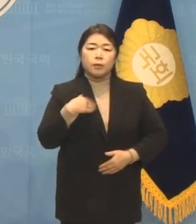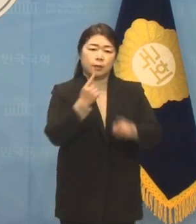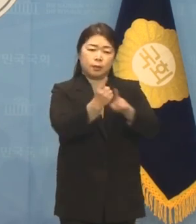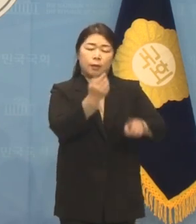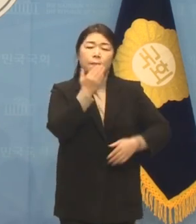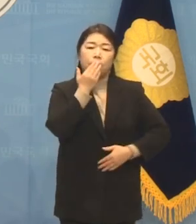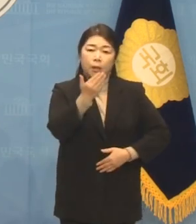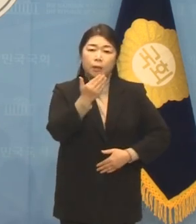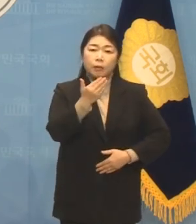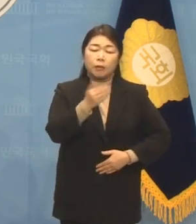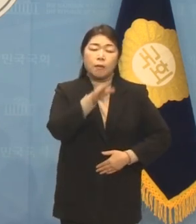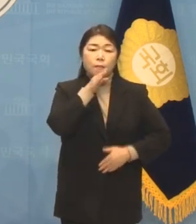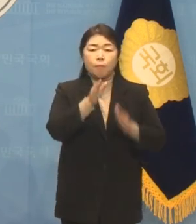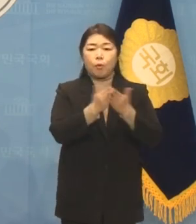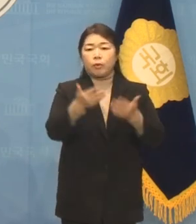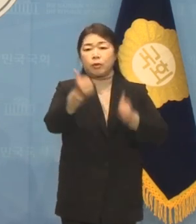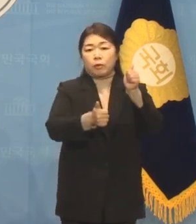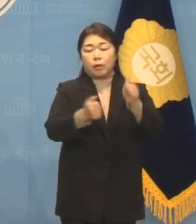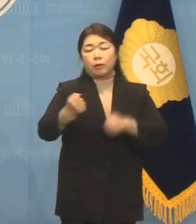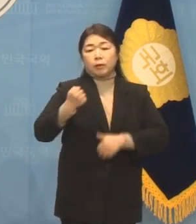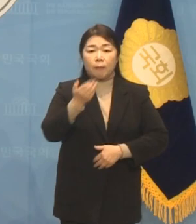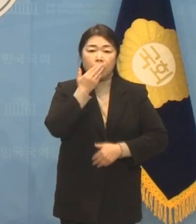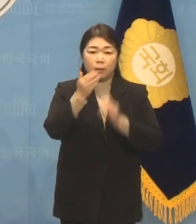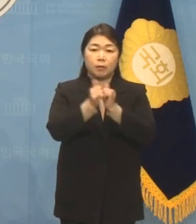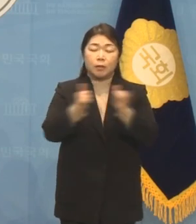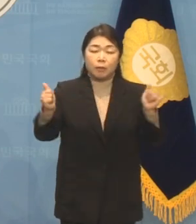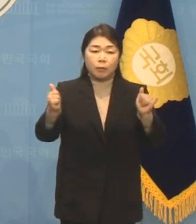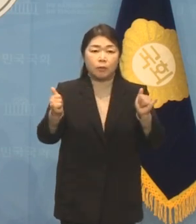있는 본선 경쟁력이 있는 후보를